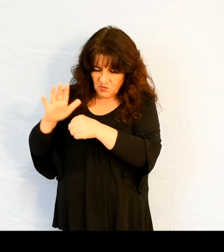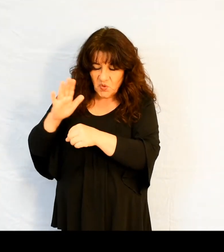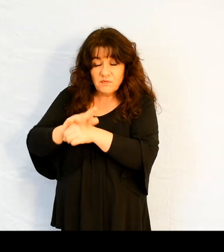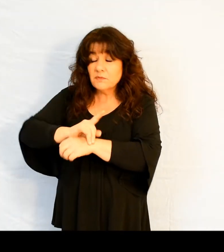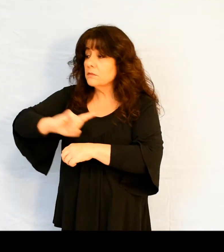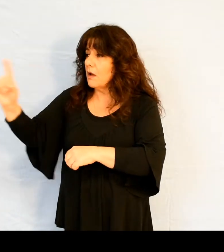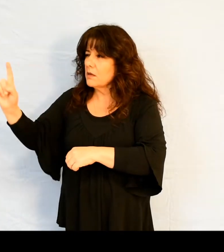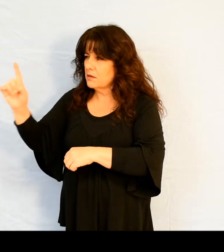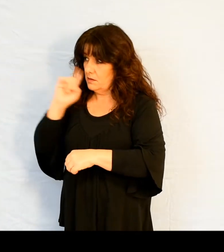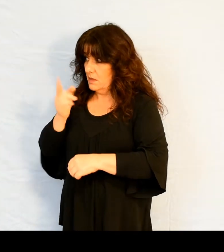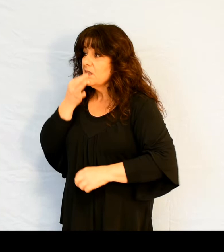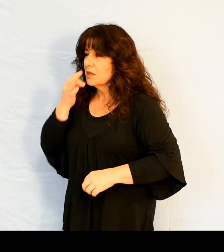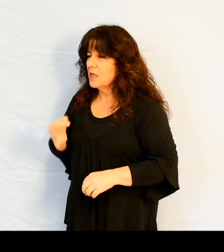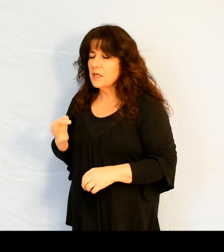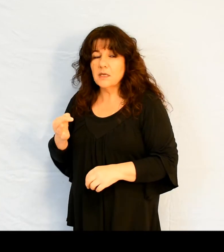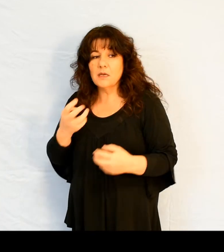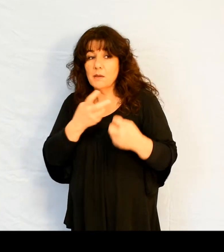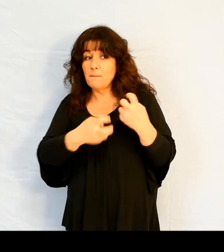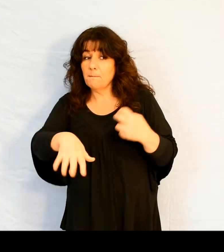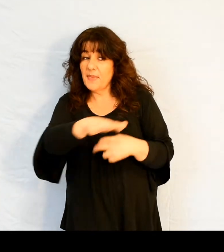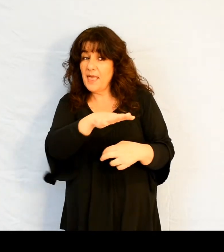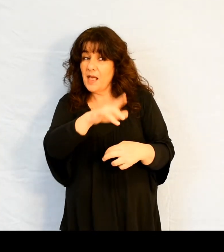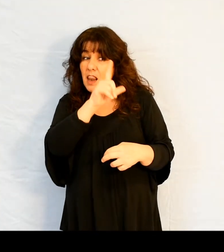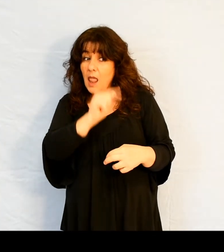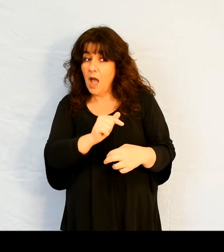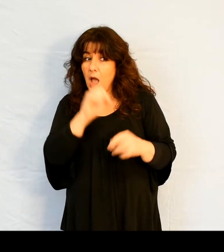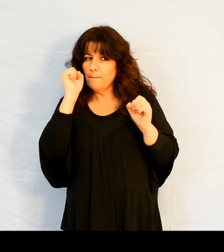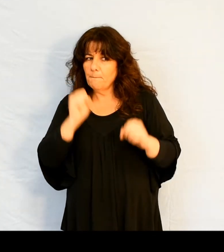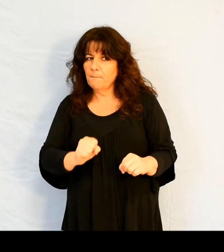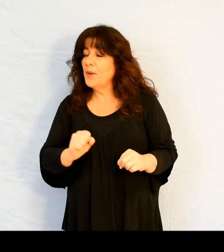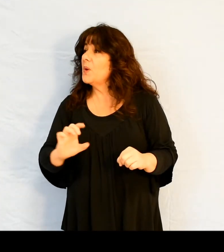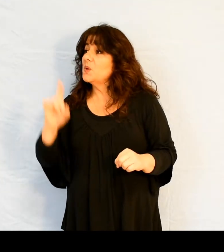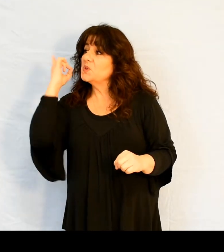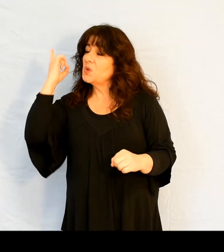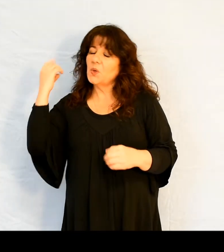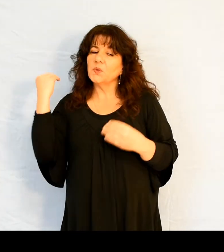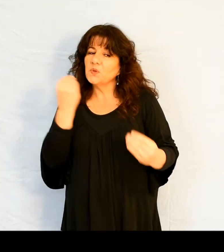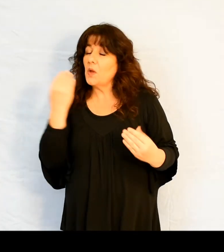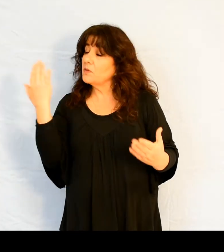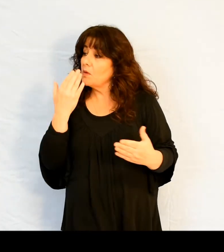voici, Dieu peut faire surgir des enfants à Abraham.